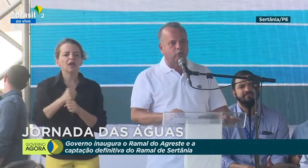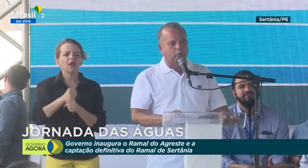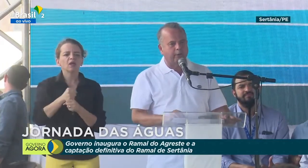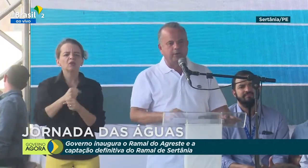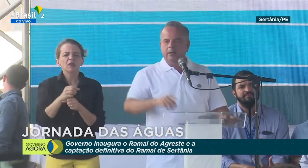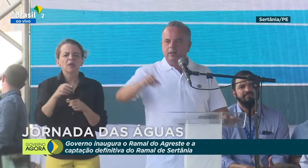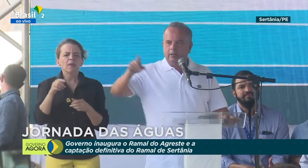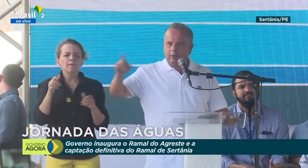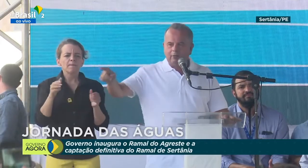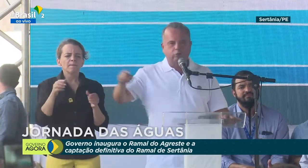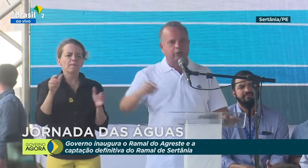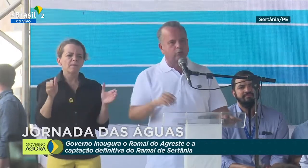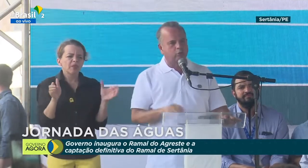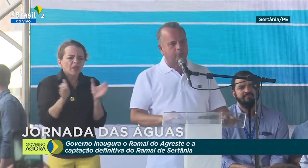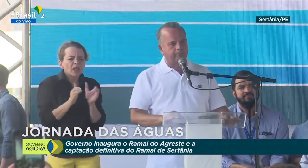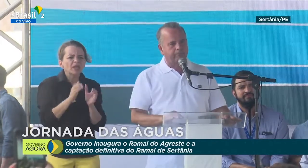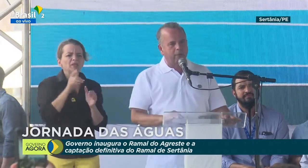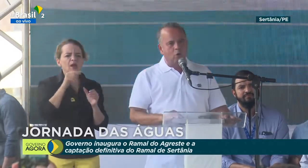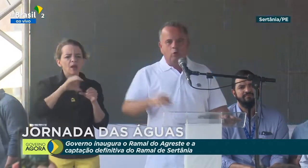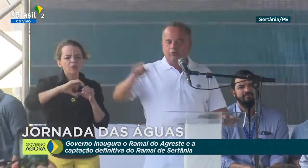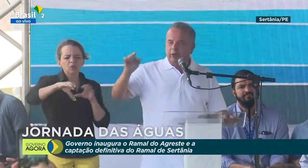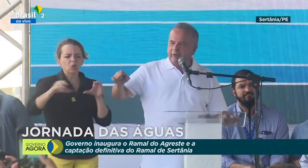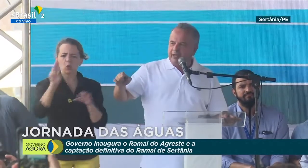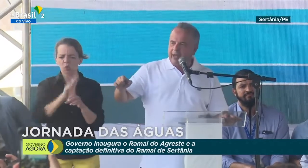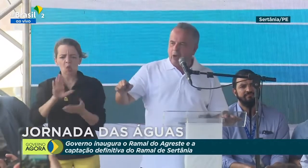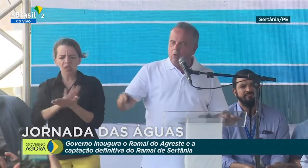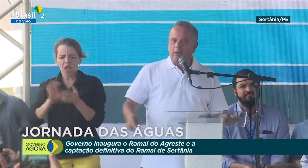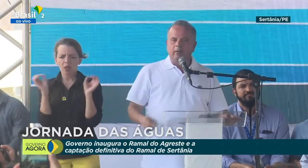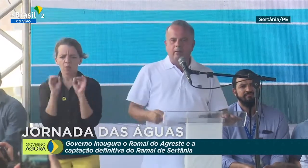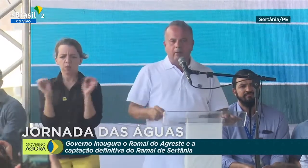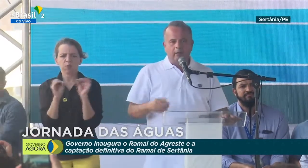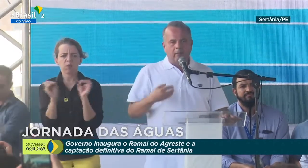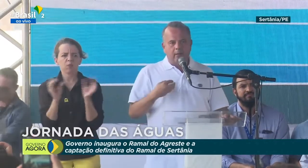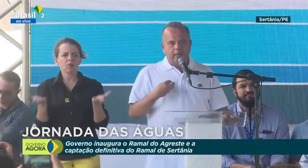pequenas adutoras e não as utilizou. O governo federal